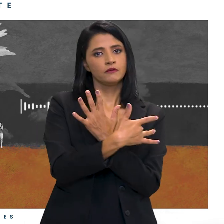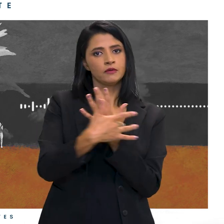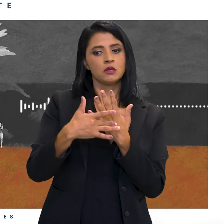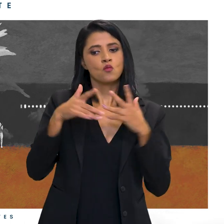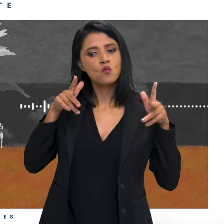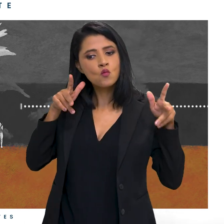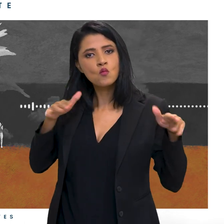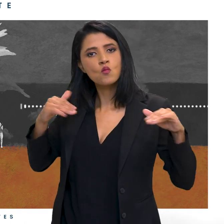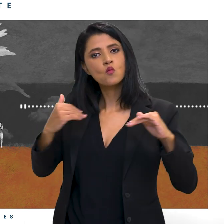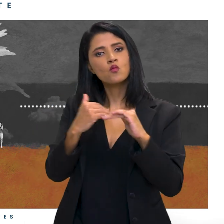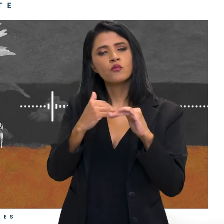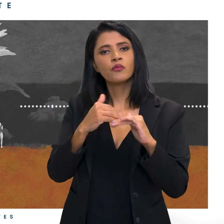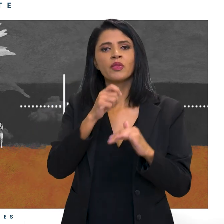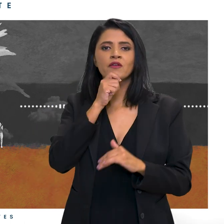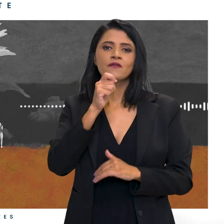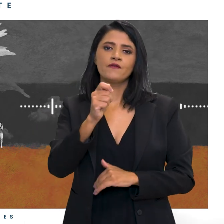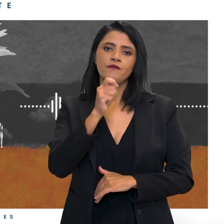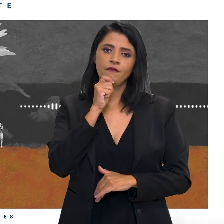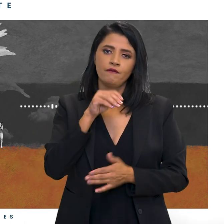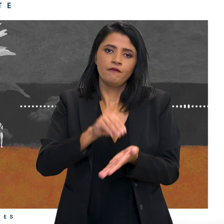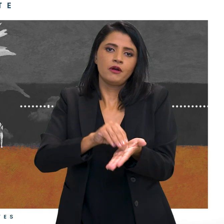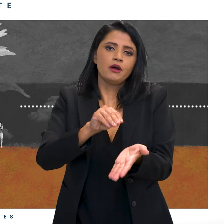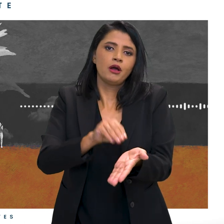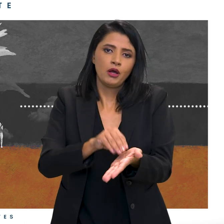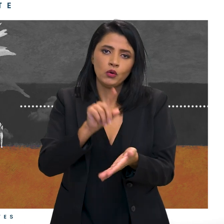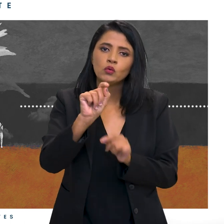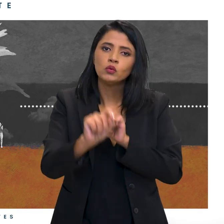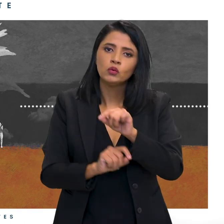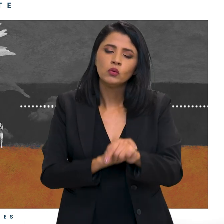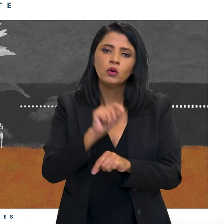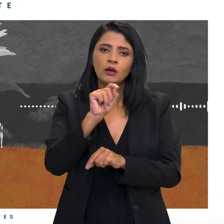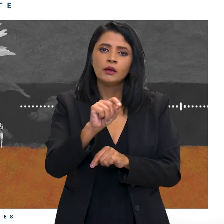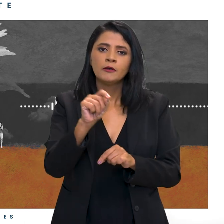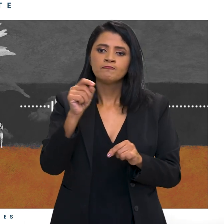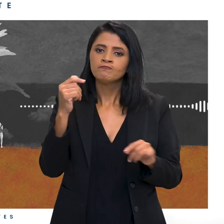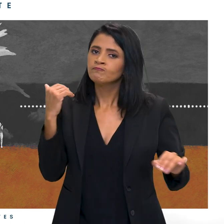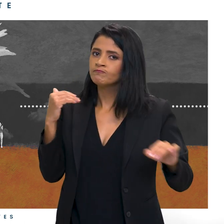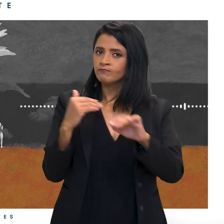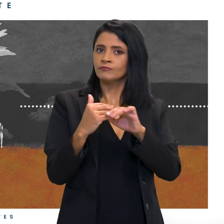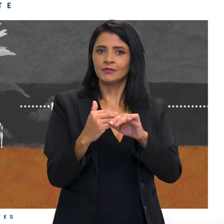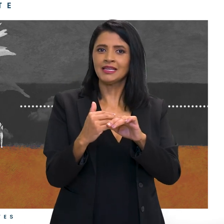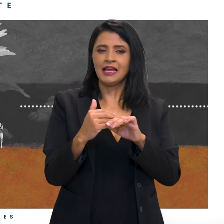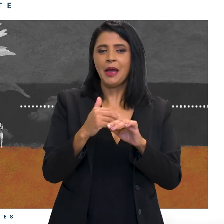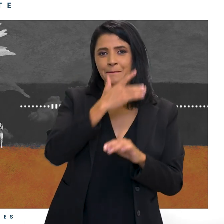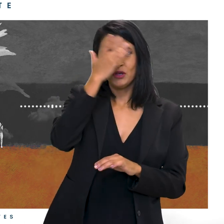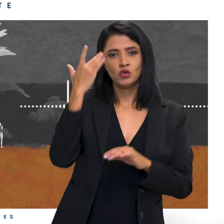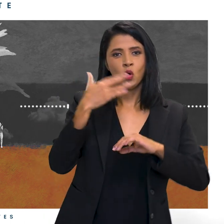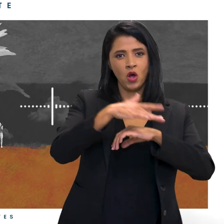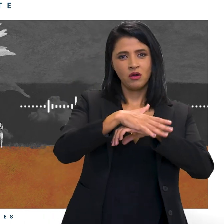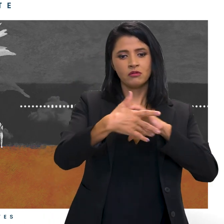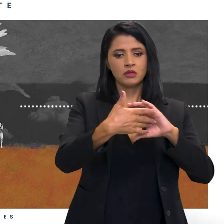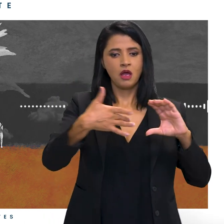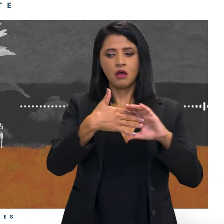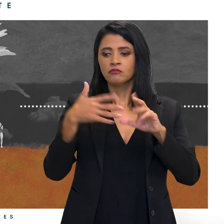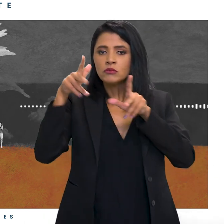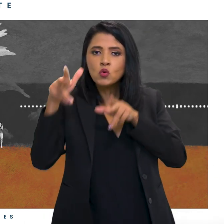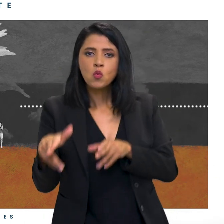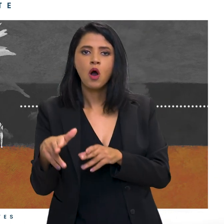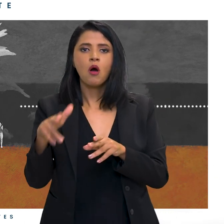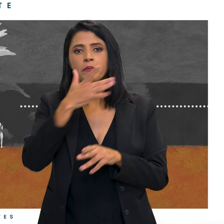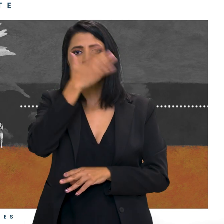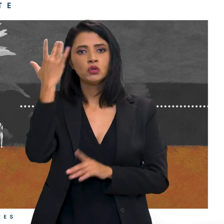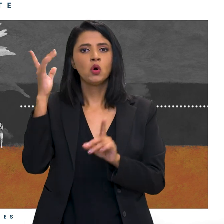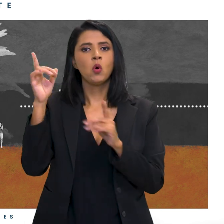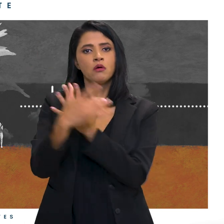de pessoas com deficiência. O que ainda falta é a equiparação das pessoas com doenças raras